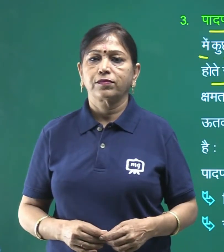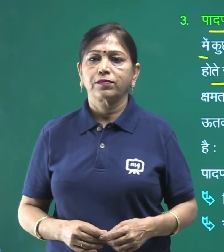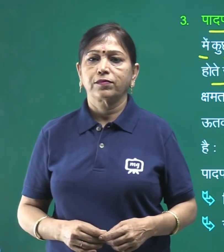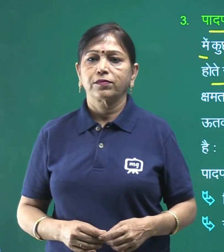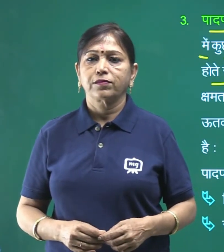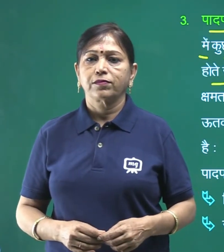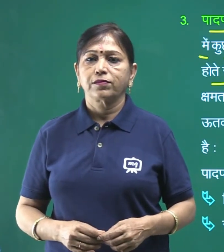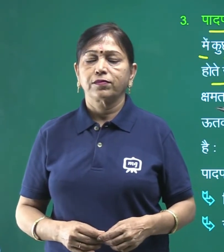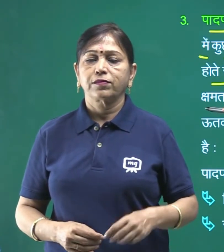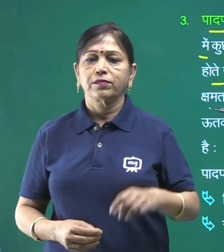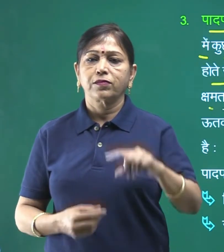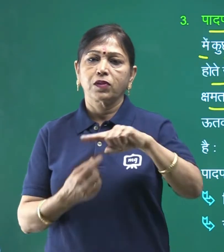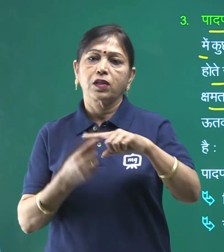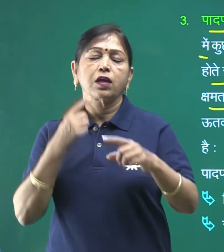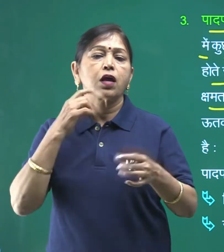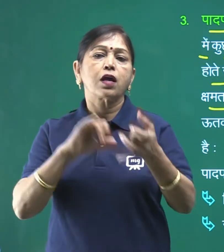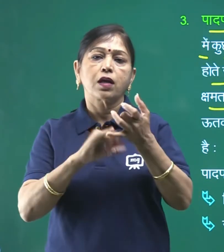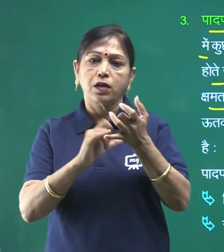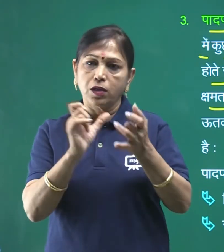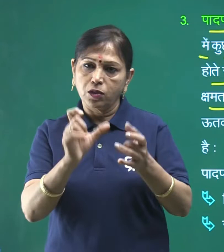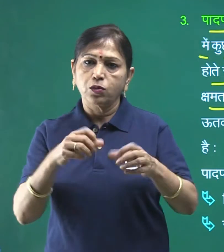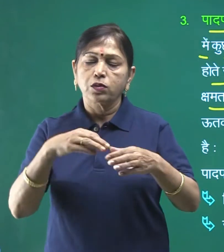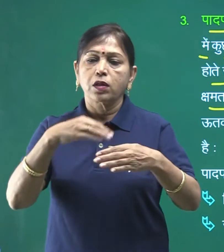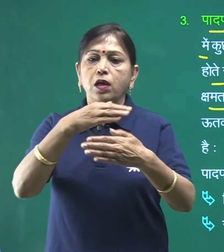उत्तकों की विभाजन क्षमता के आधार पर